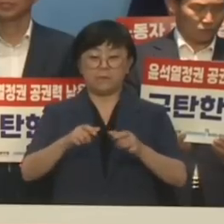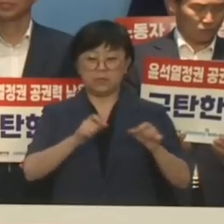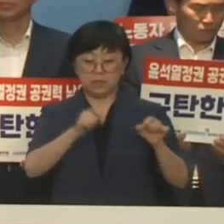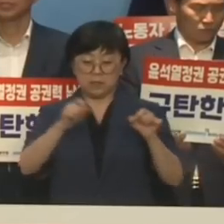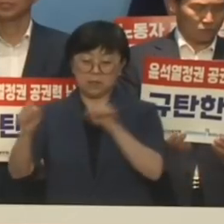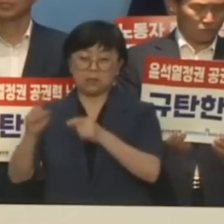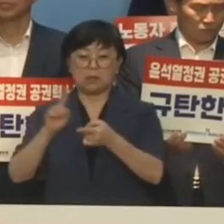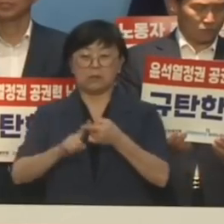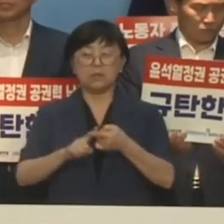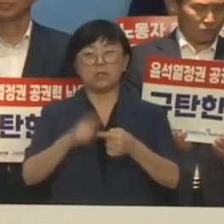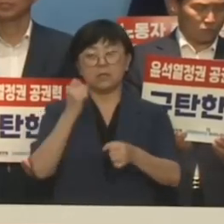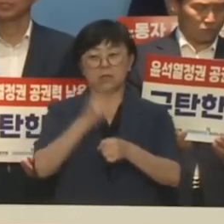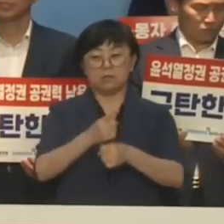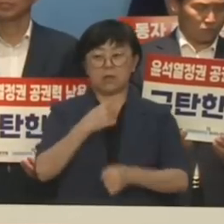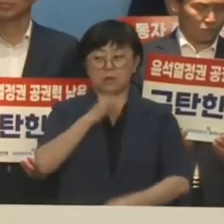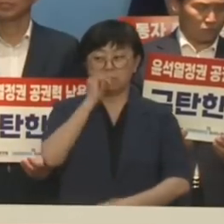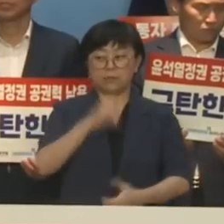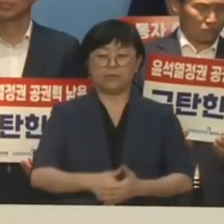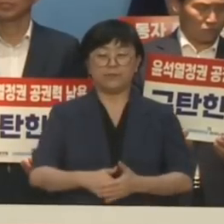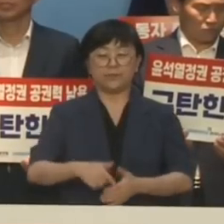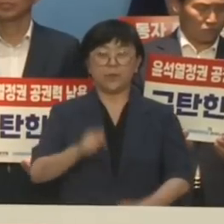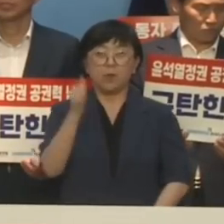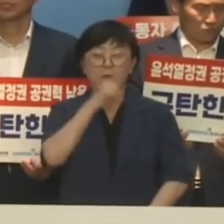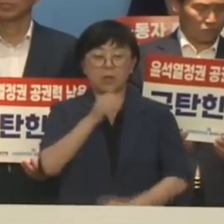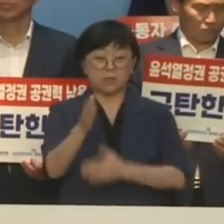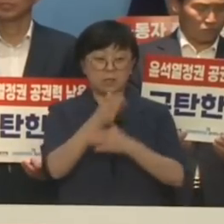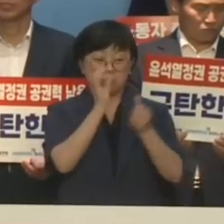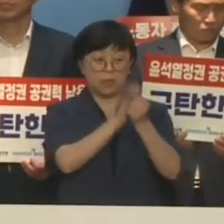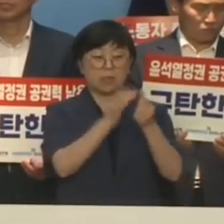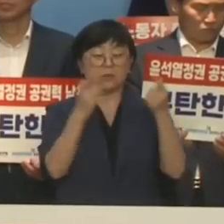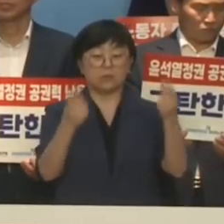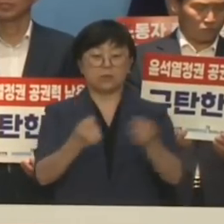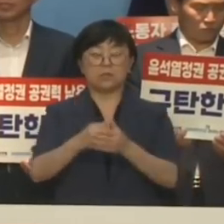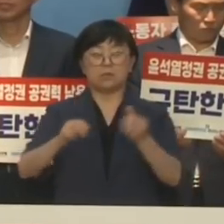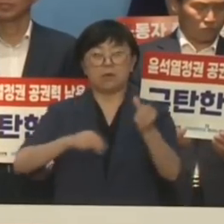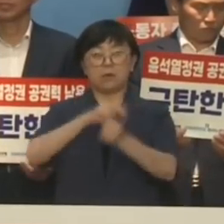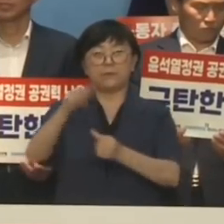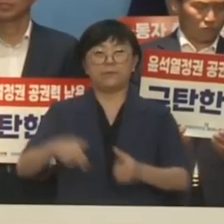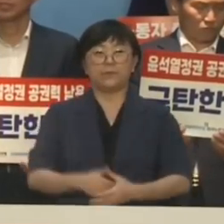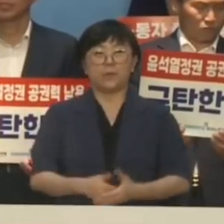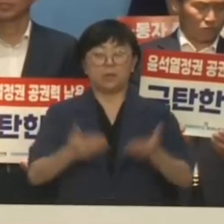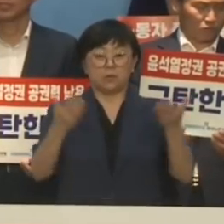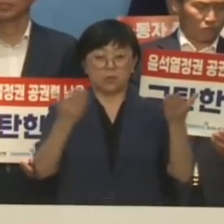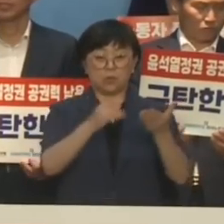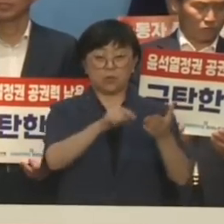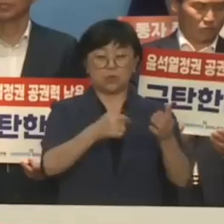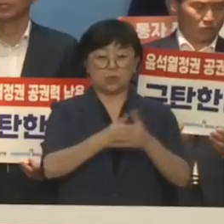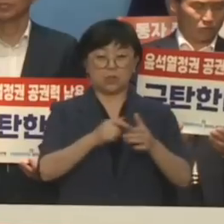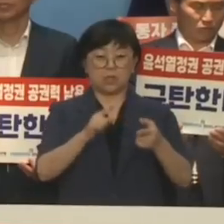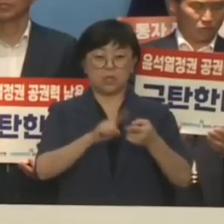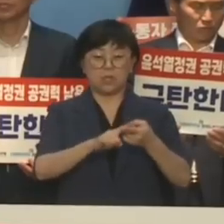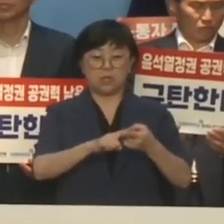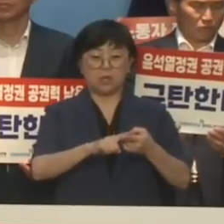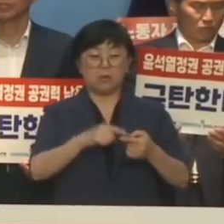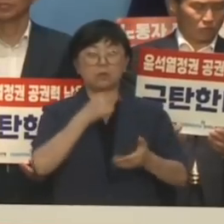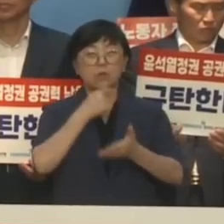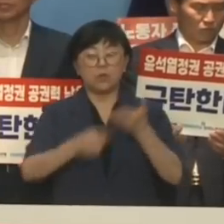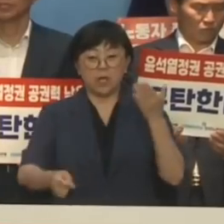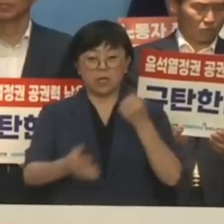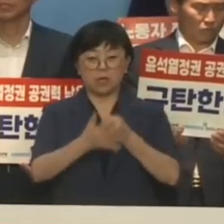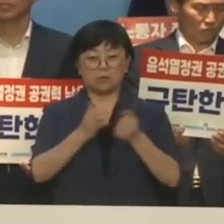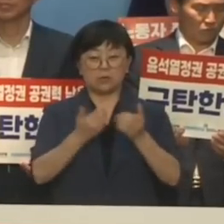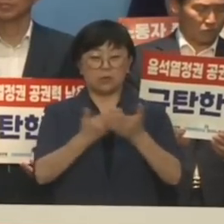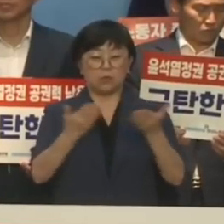잘 알려진 사실입니다. 고양이에게 생선을 맡긴 것과 같은 상황, 노조 쪽에 일방적으로 불리하게